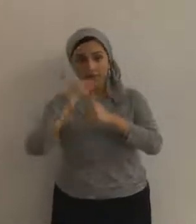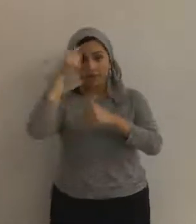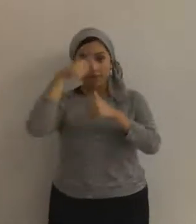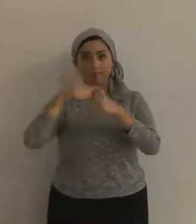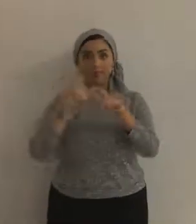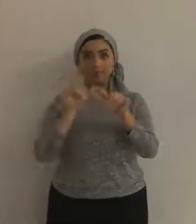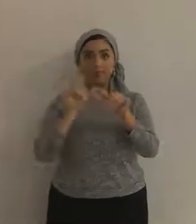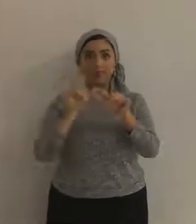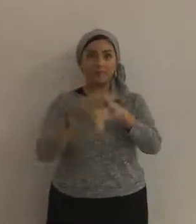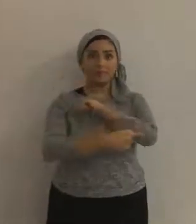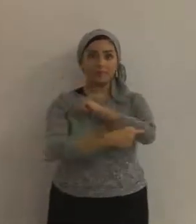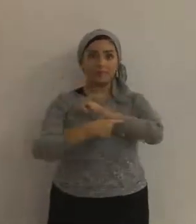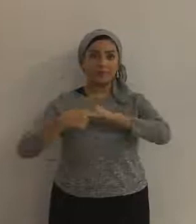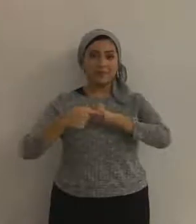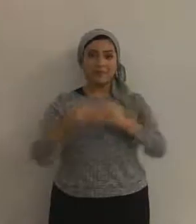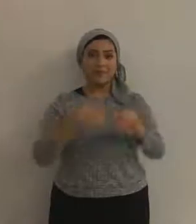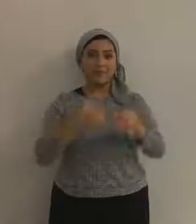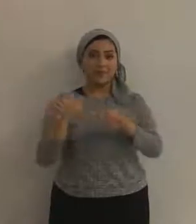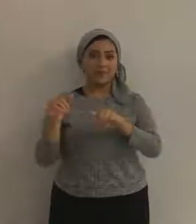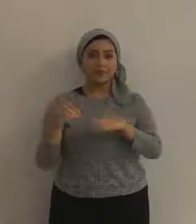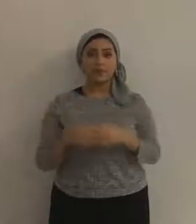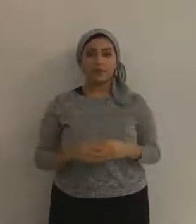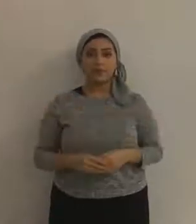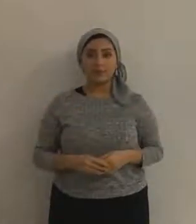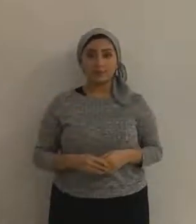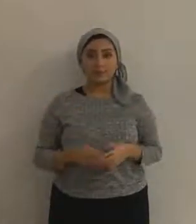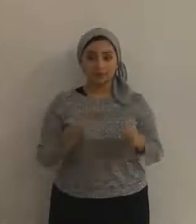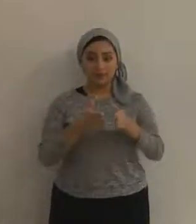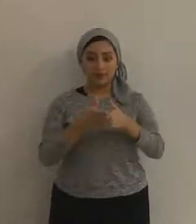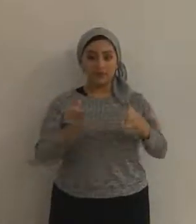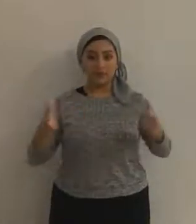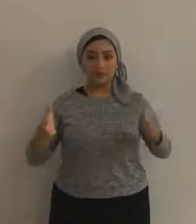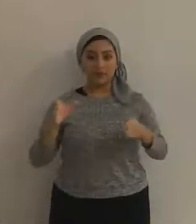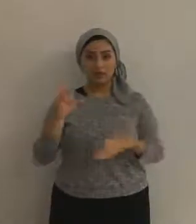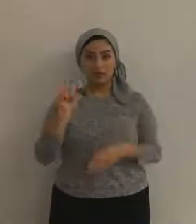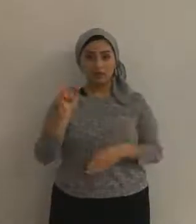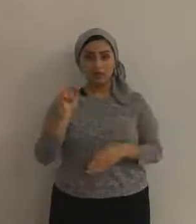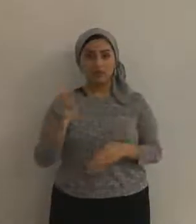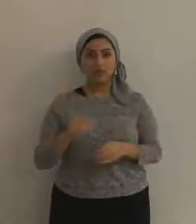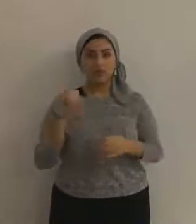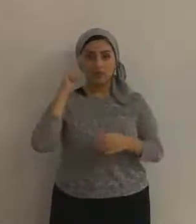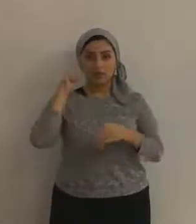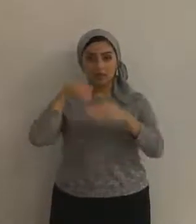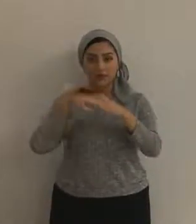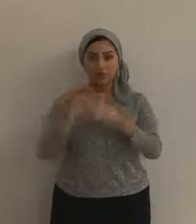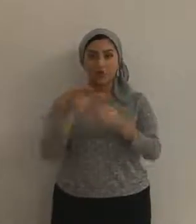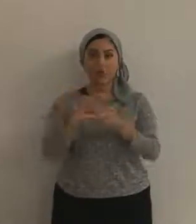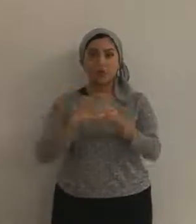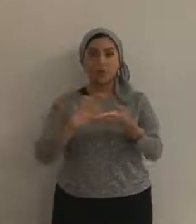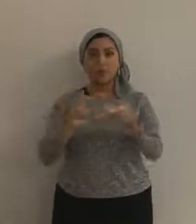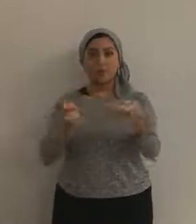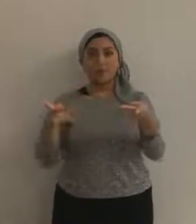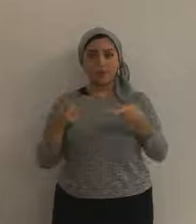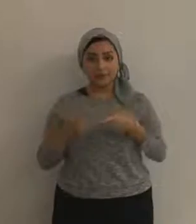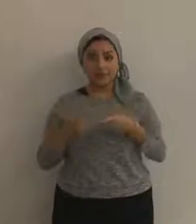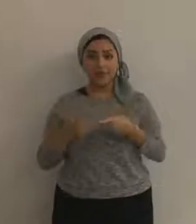codos, 10 codos, a lo ancho 20 codos, es el acceso al lugar Kadosh. Aquí lo pone como la